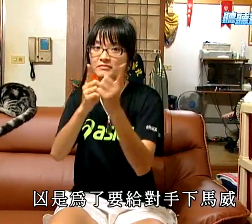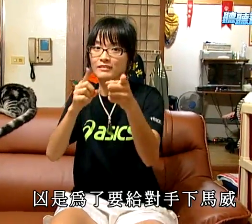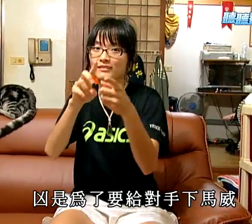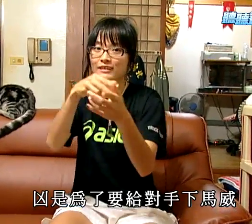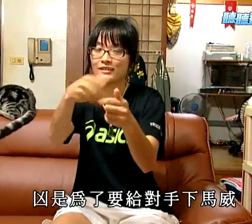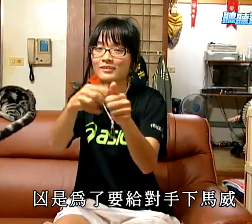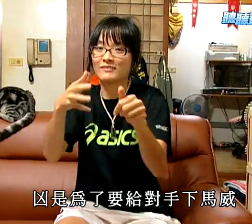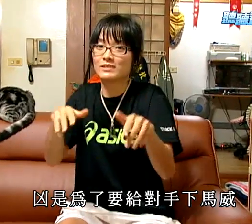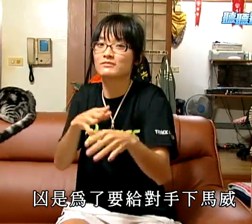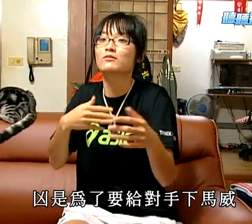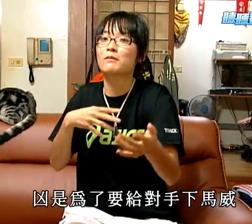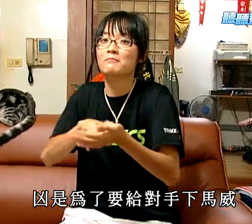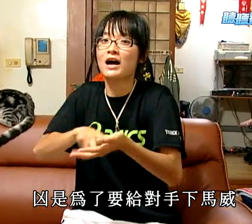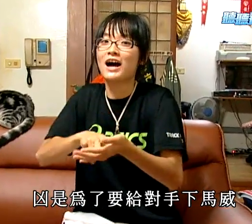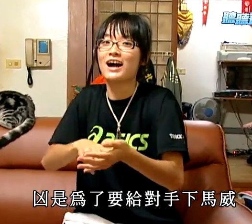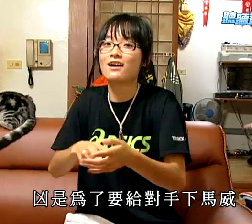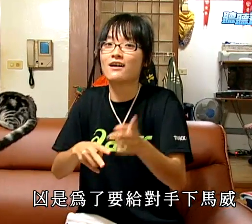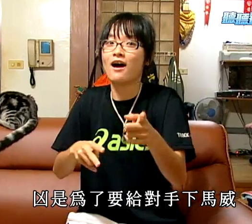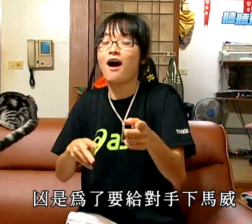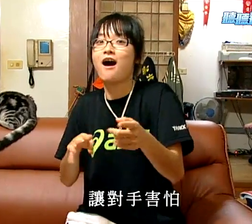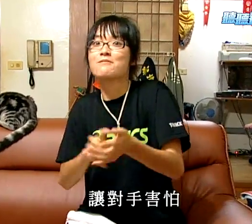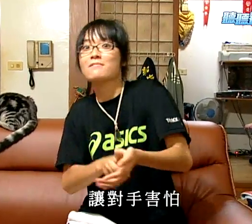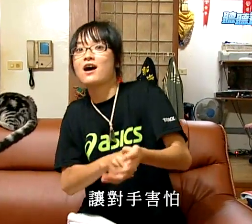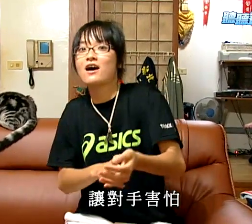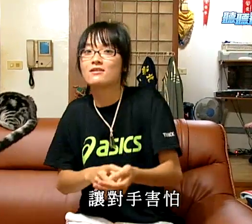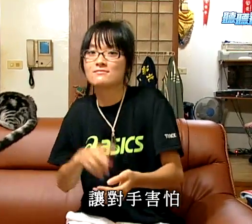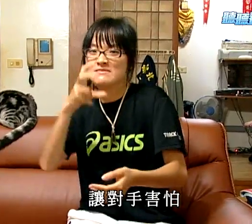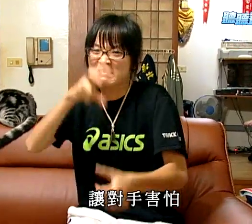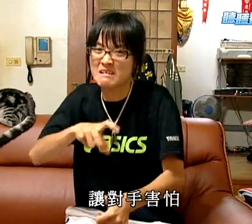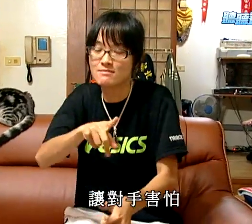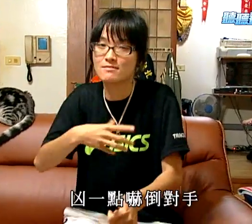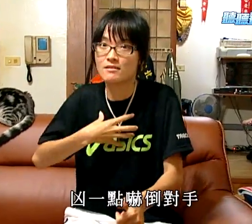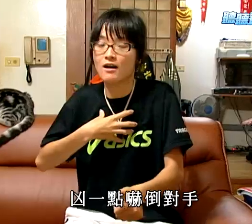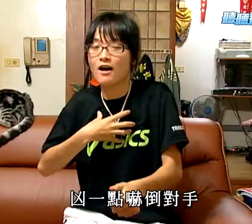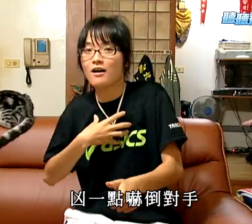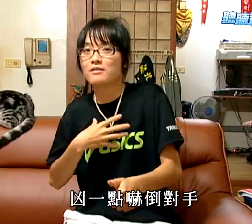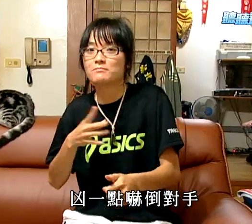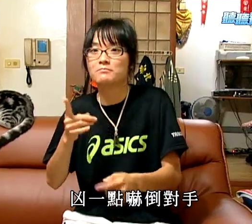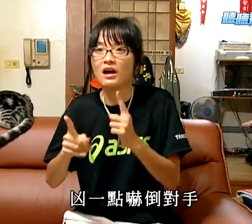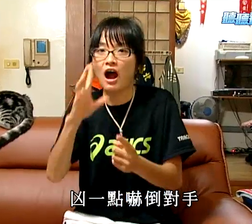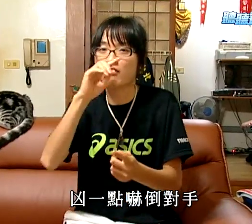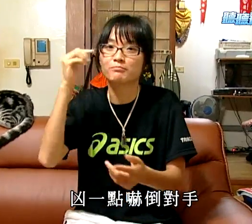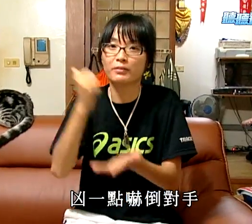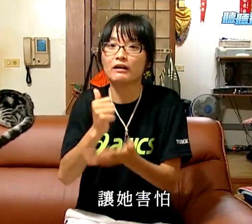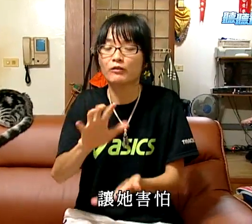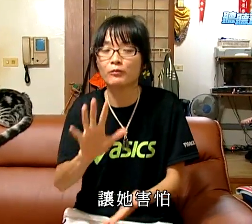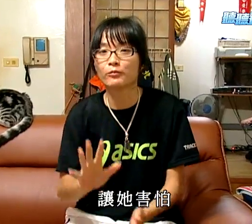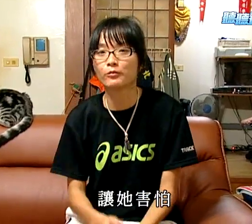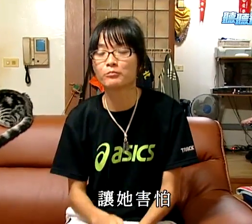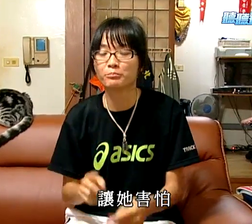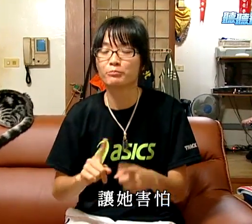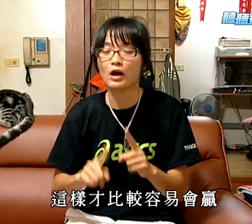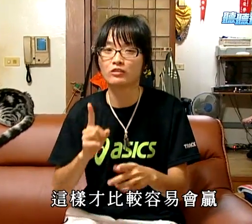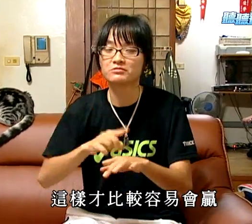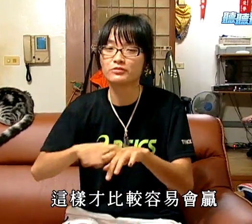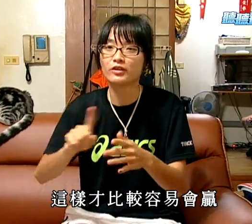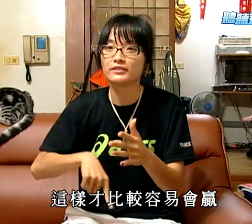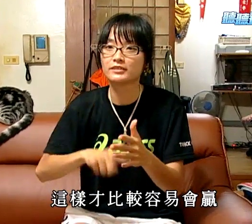是为了要给对手下马威，让对手害怕；凶一点呢，吓到对手，让他害怕。这样才比较容易会